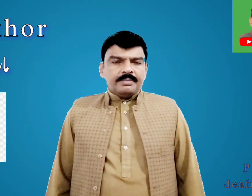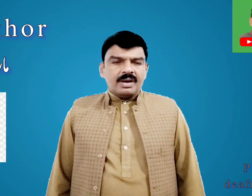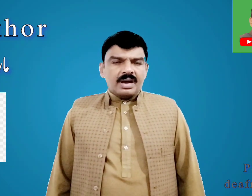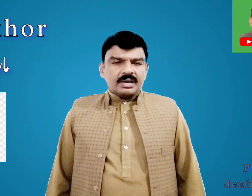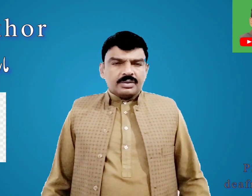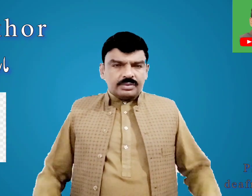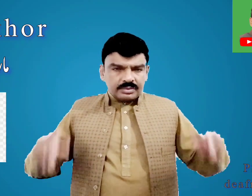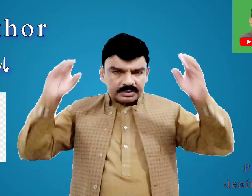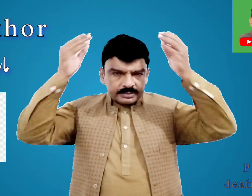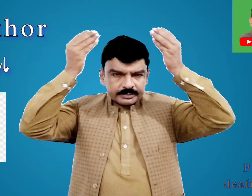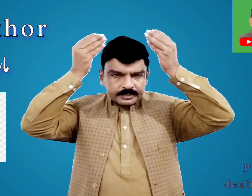Markhor,